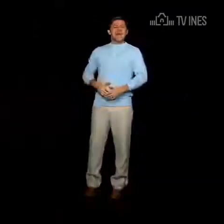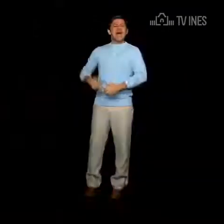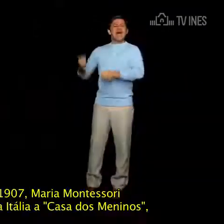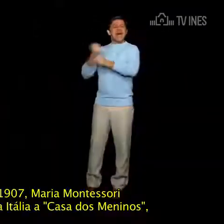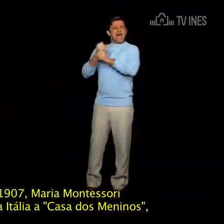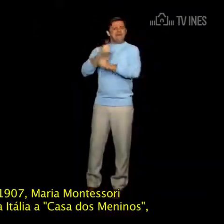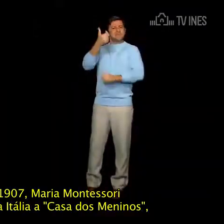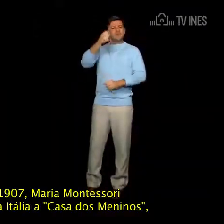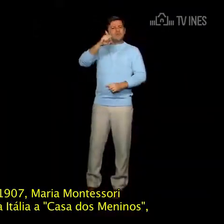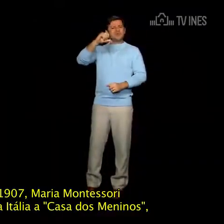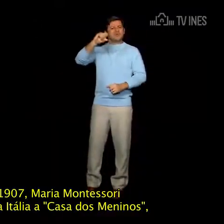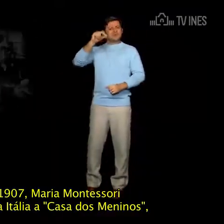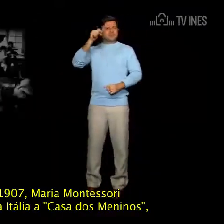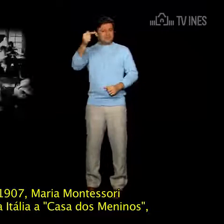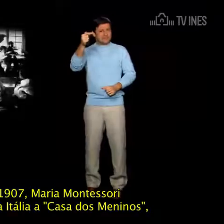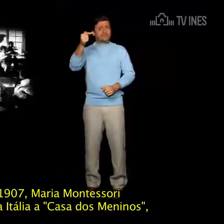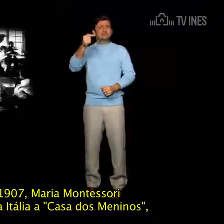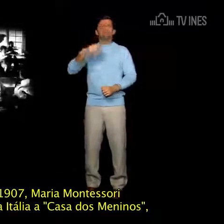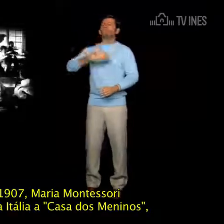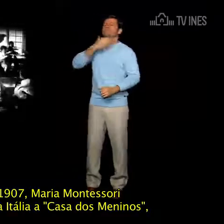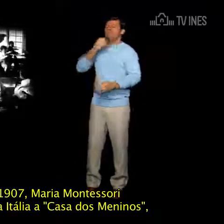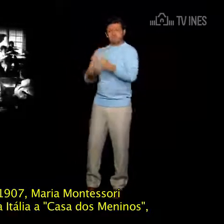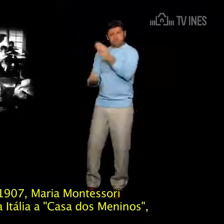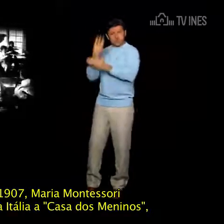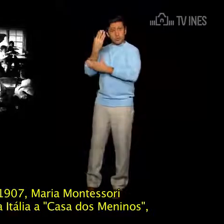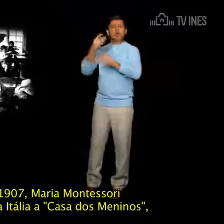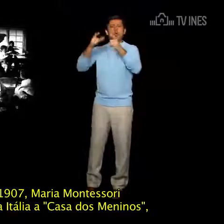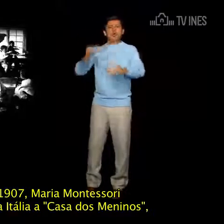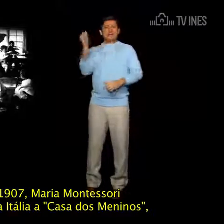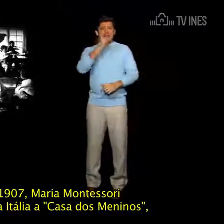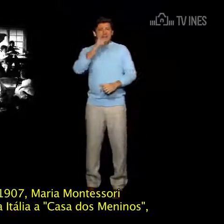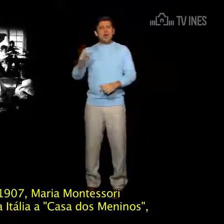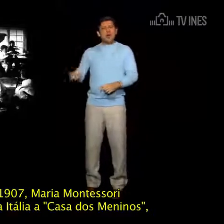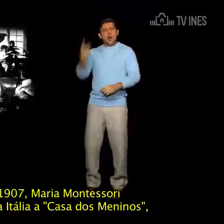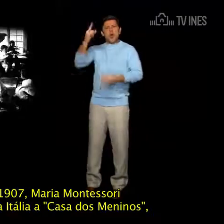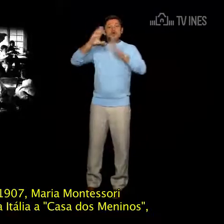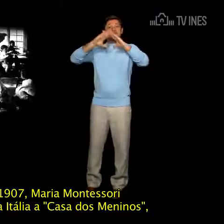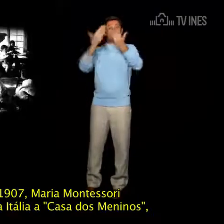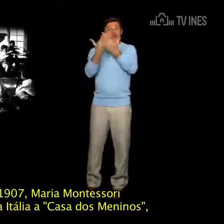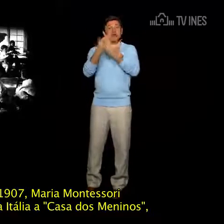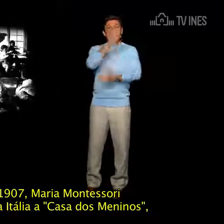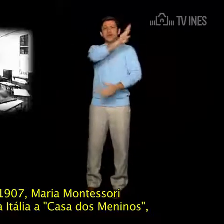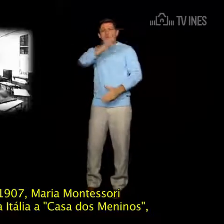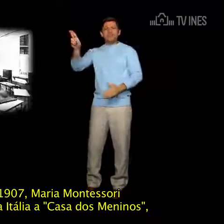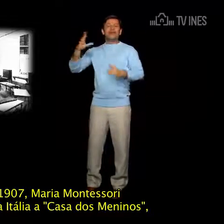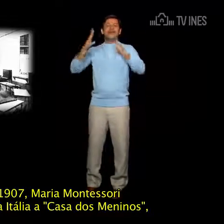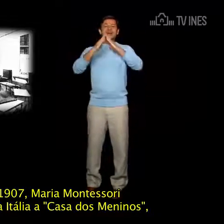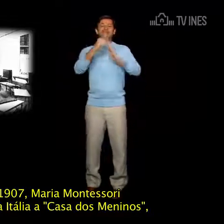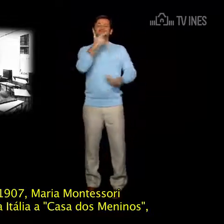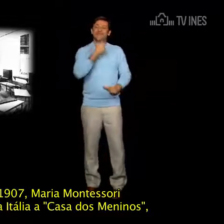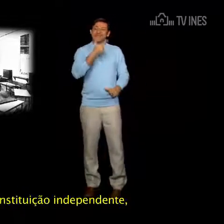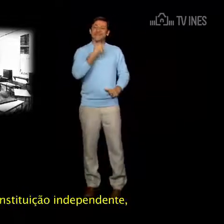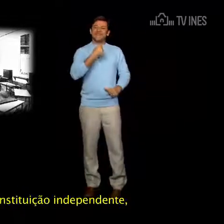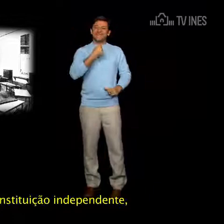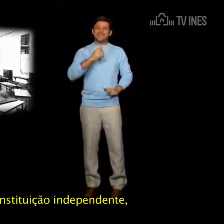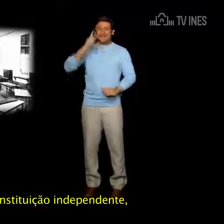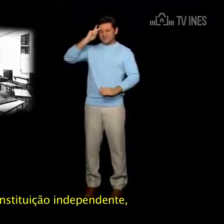Em 1907, Maria Montessori fundou na Itália a Casa dos Meninos, uma instituição